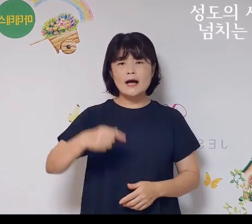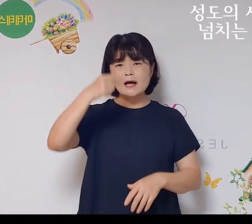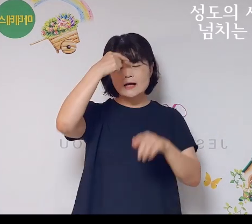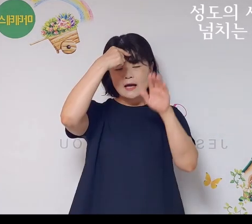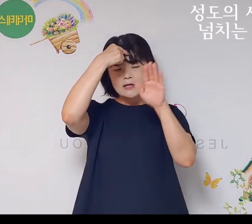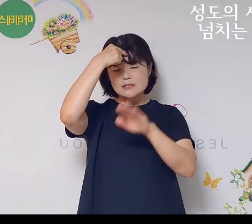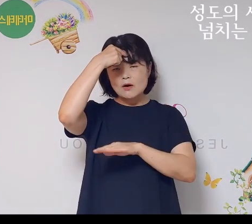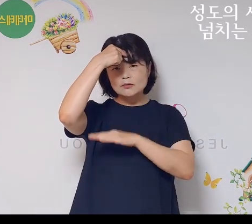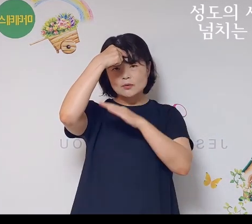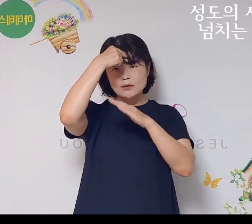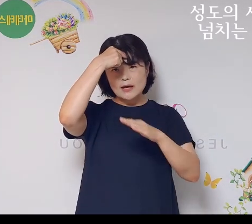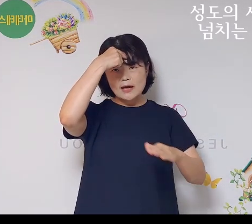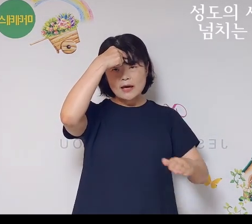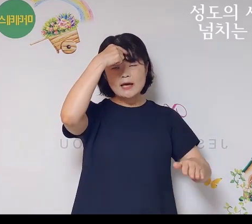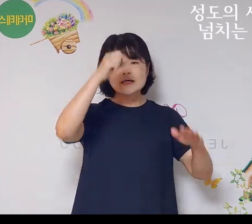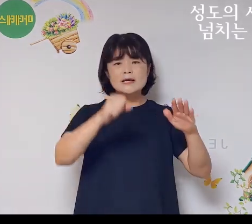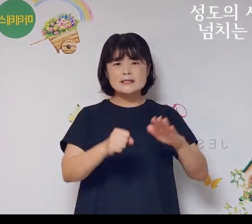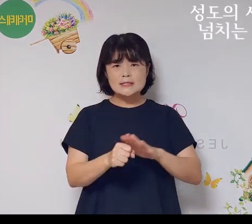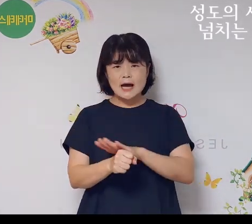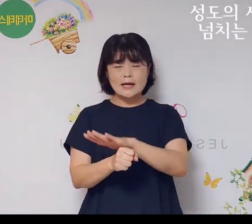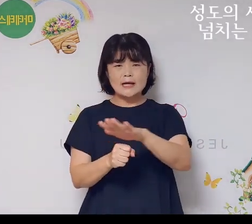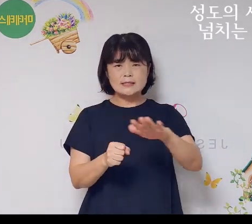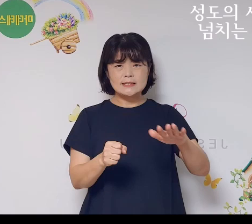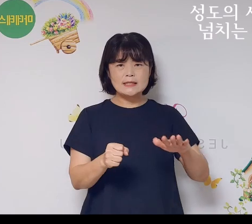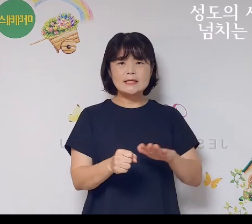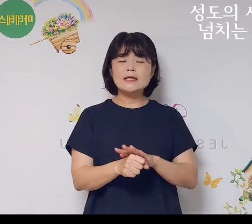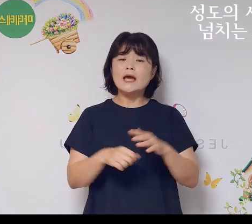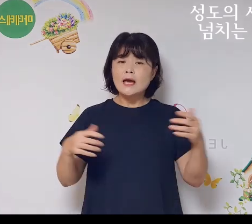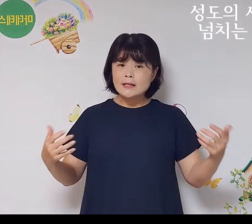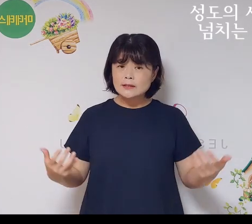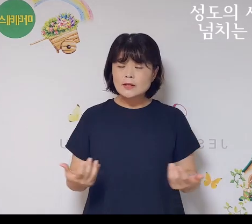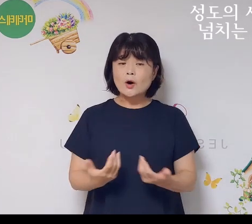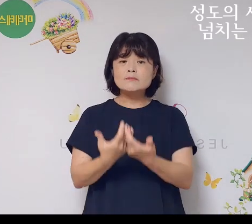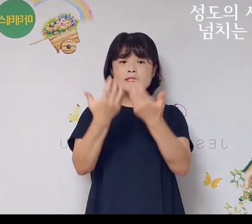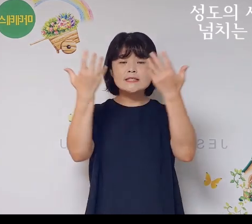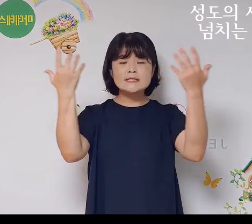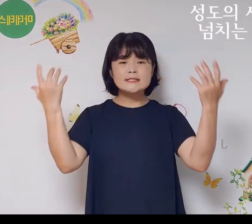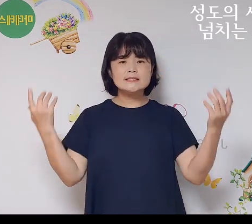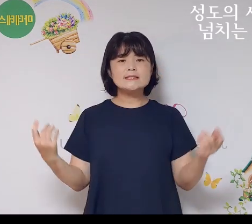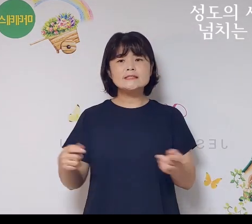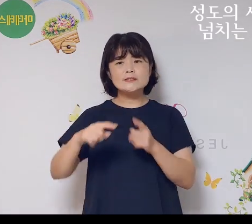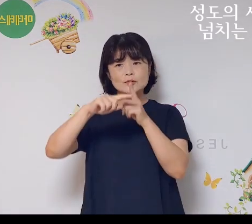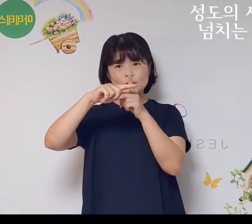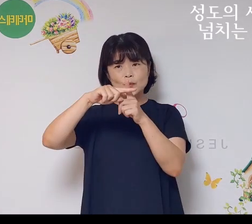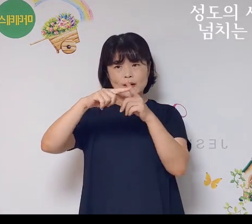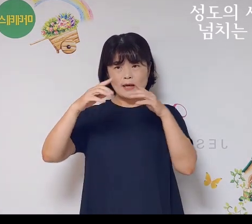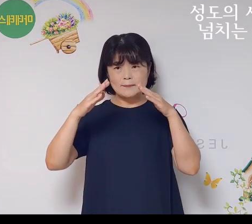연결합니다. 성도의 사랑이 넘치는 교회.